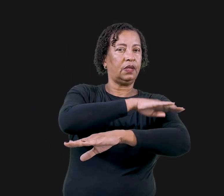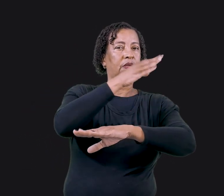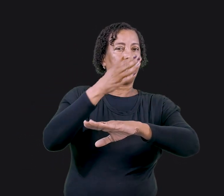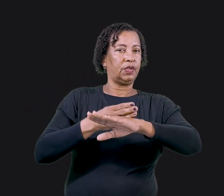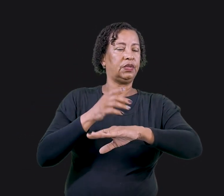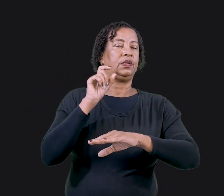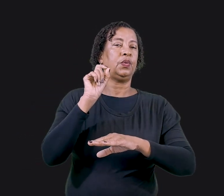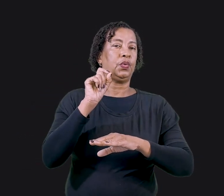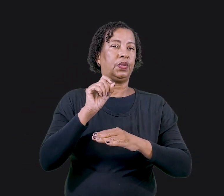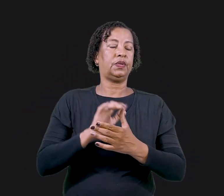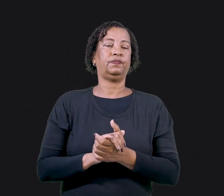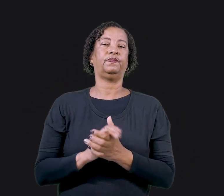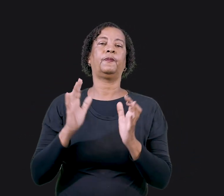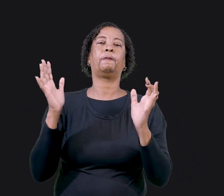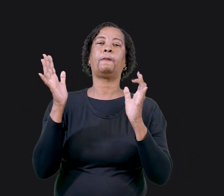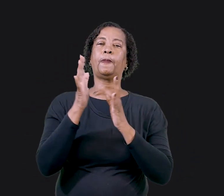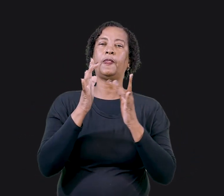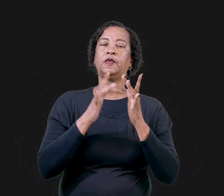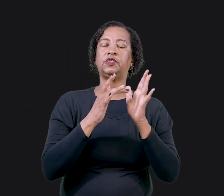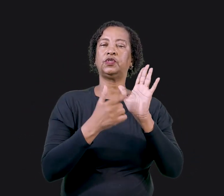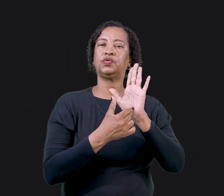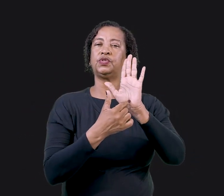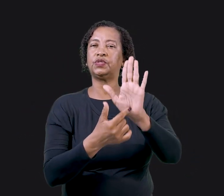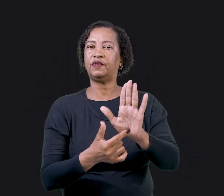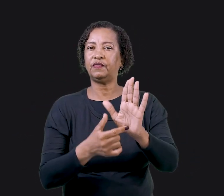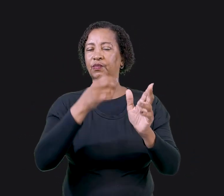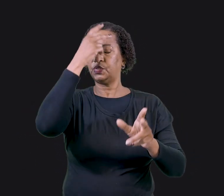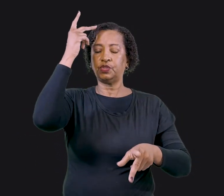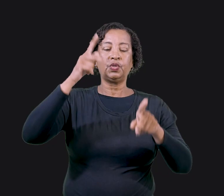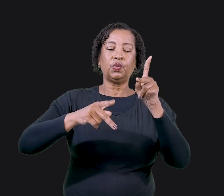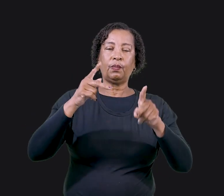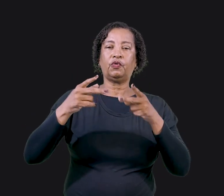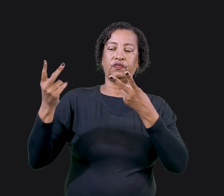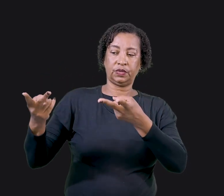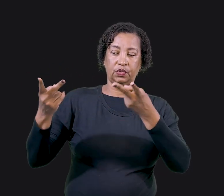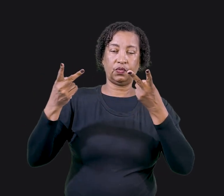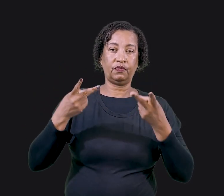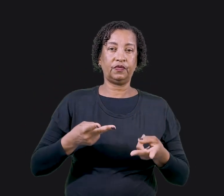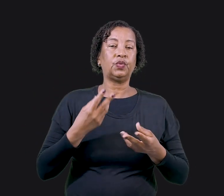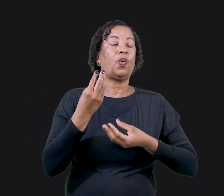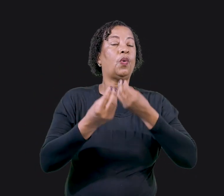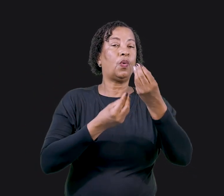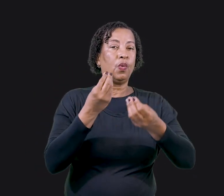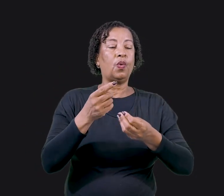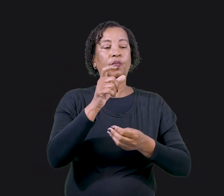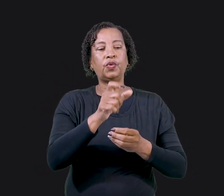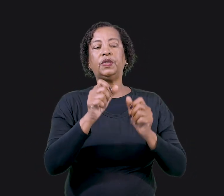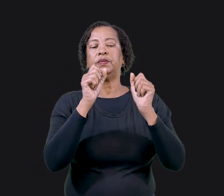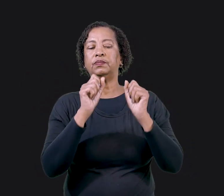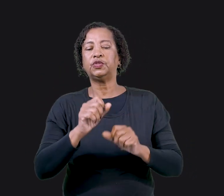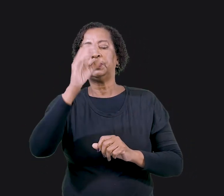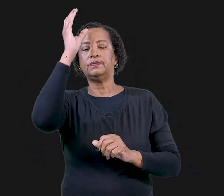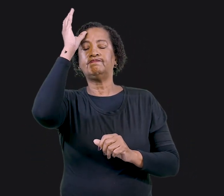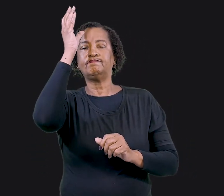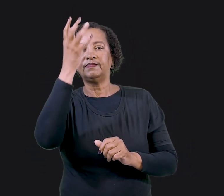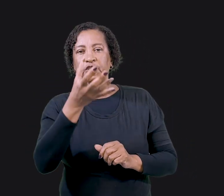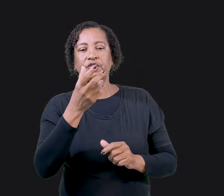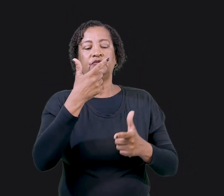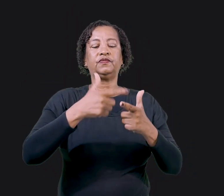essa. Jesus estava mostrando àqueles a quem ele tinha convidado como eles poderiam ser parte da sua solução para todos os